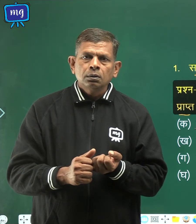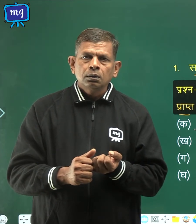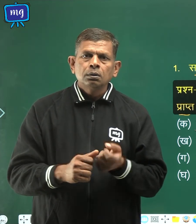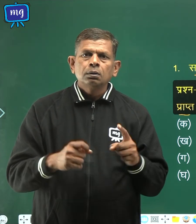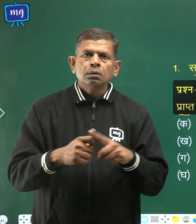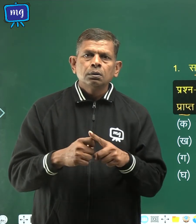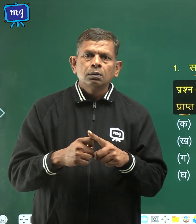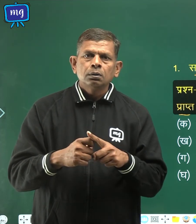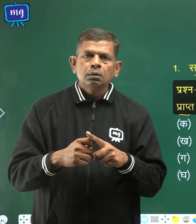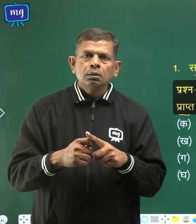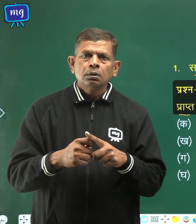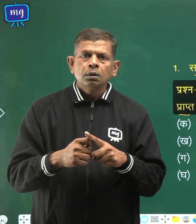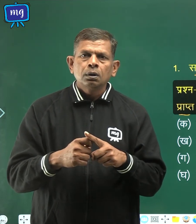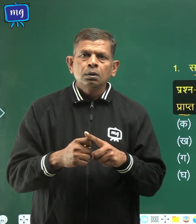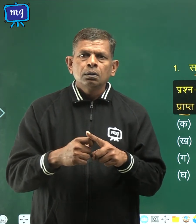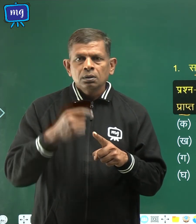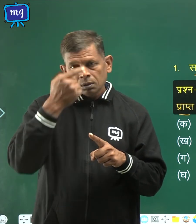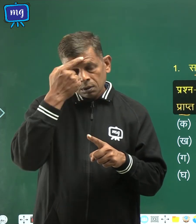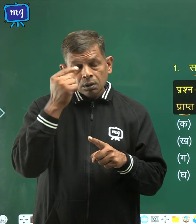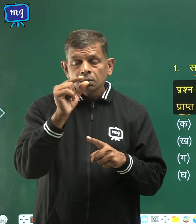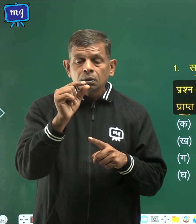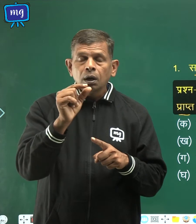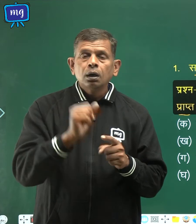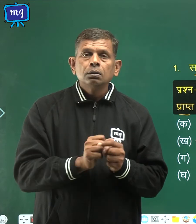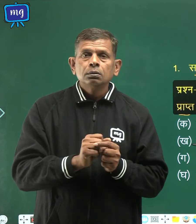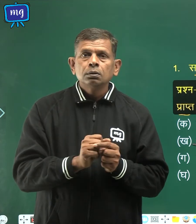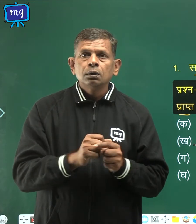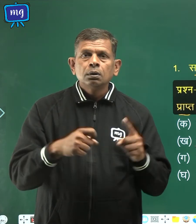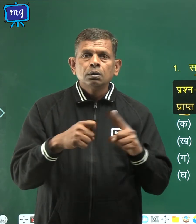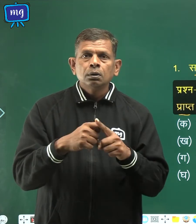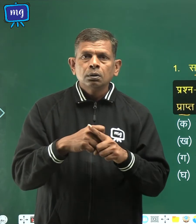क दाल, ख